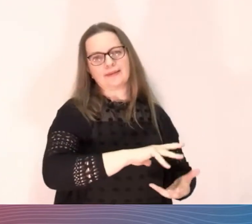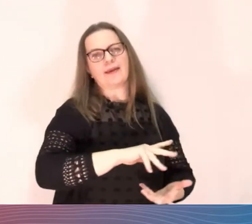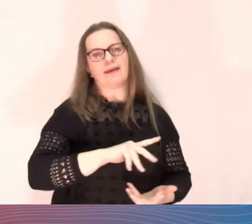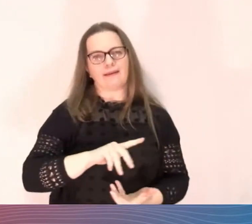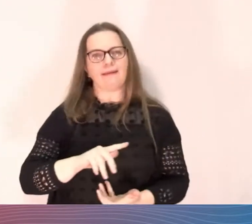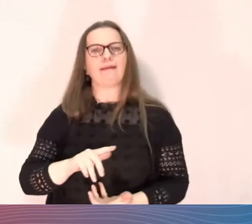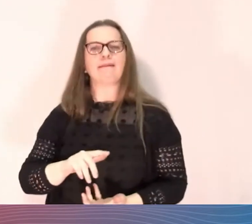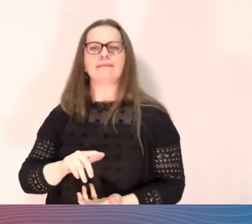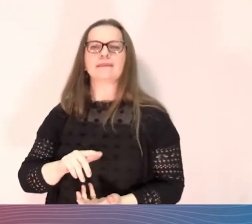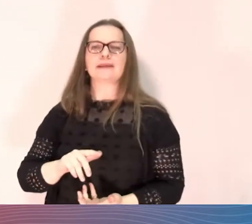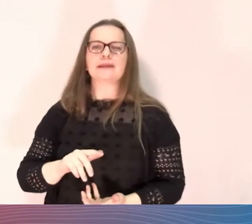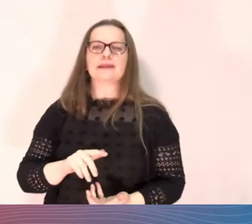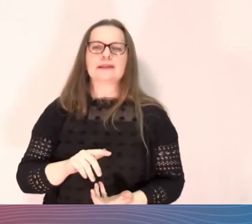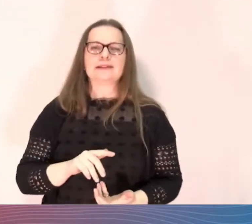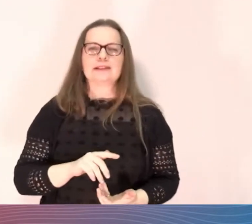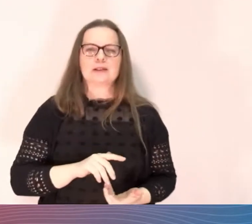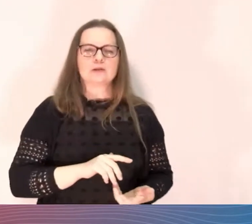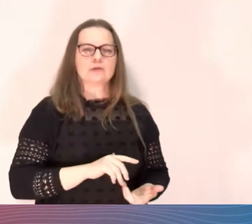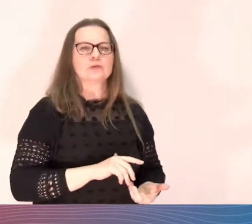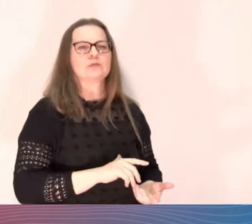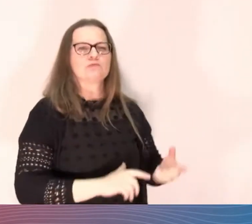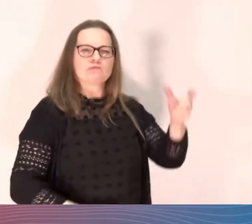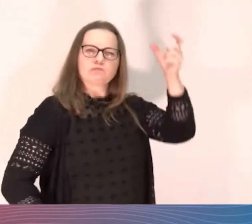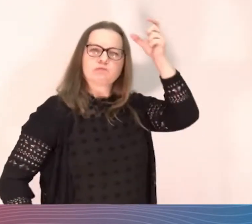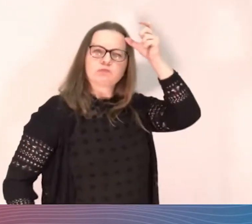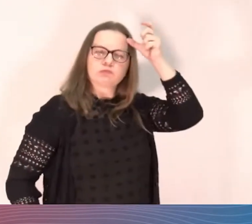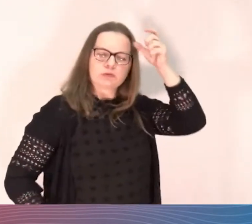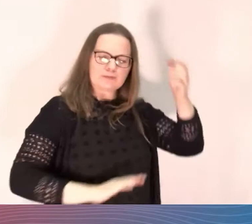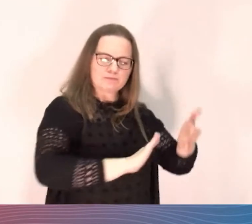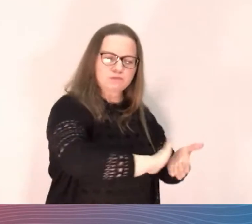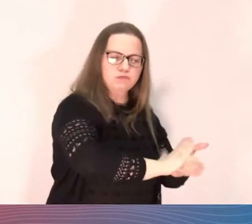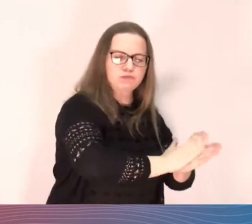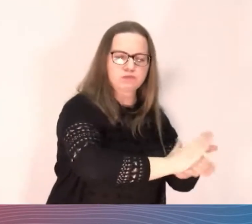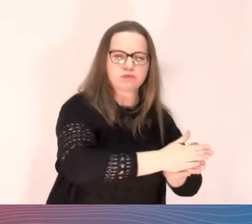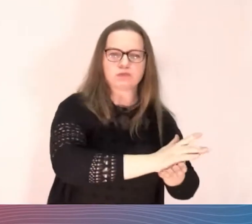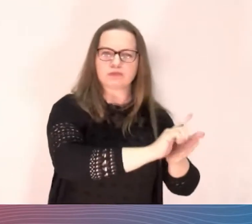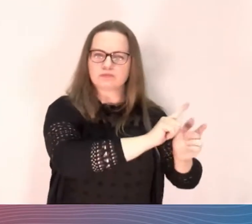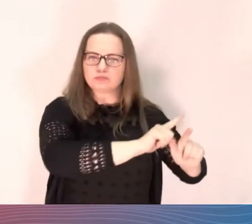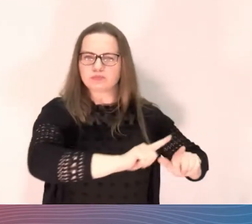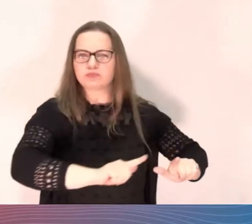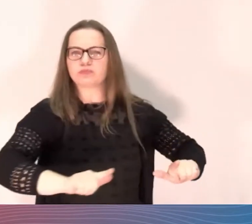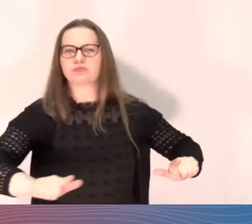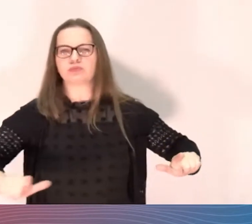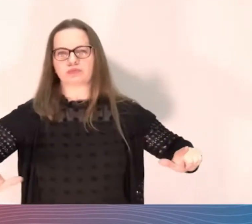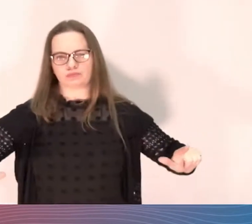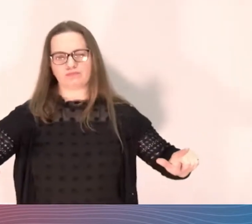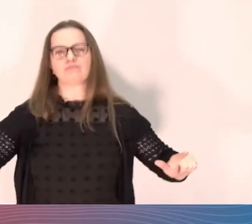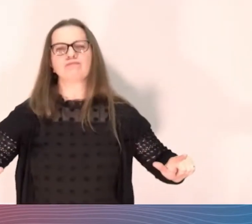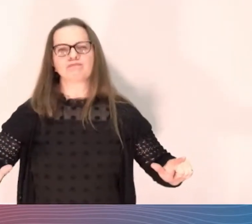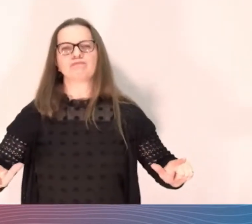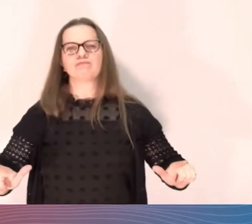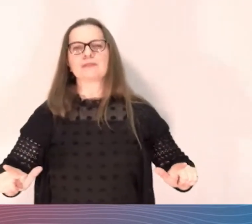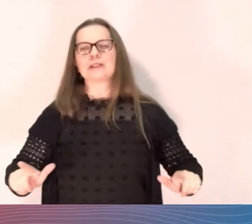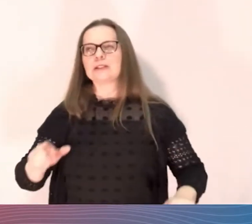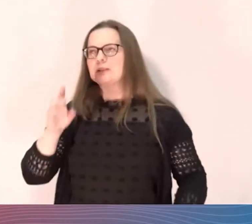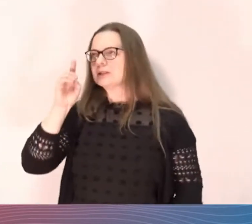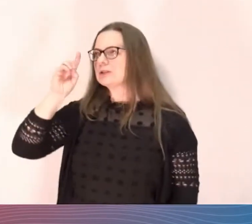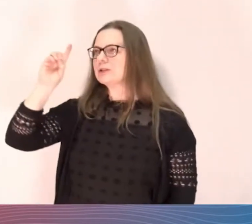removendo toda a usurpação da autoridade de Deus pelo príncipe desse mundo.